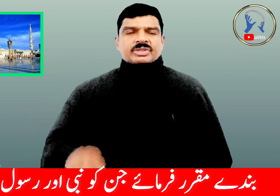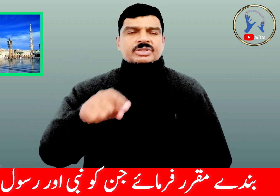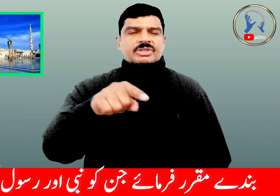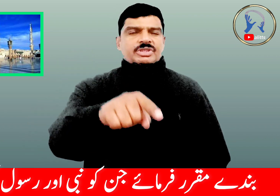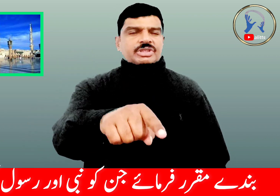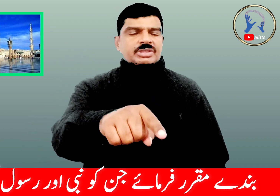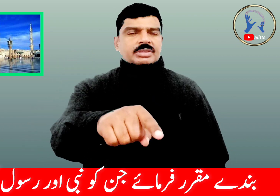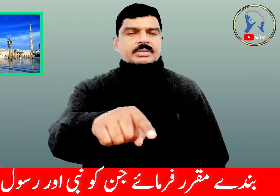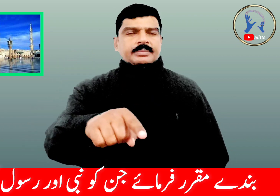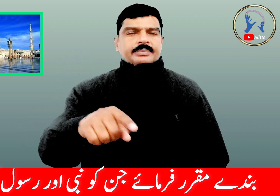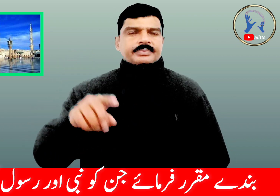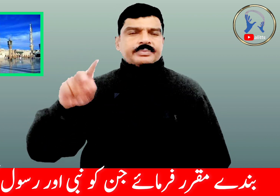جن